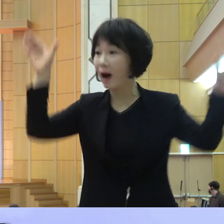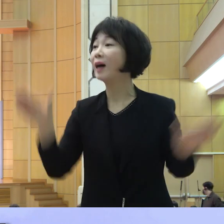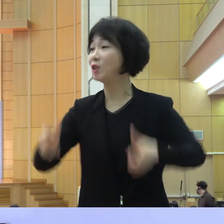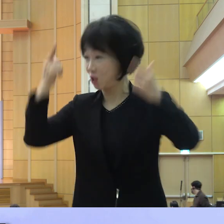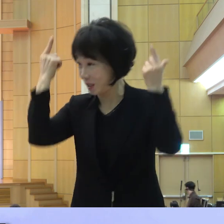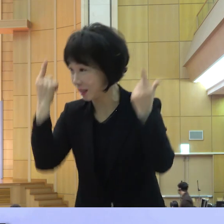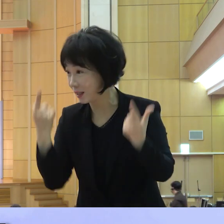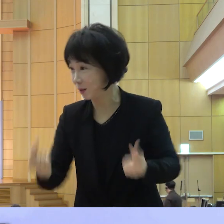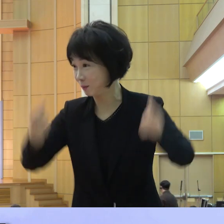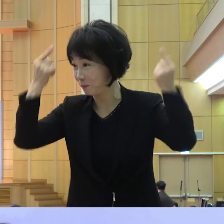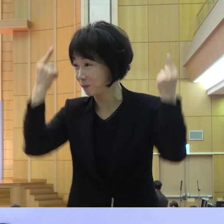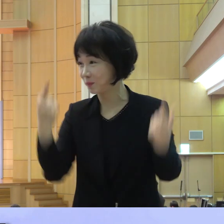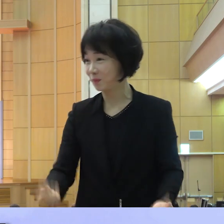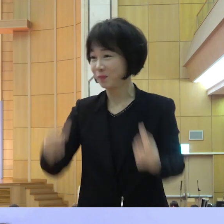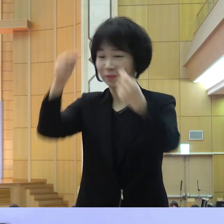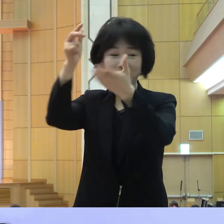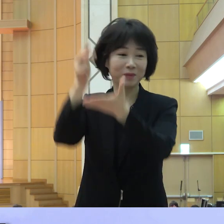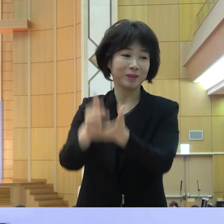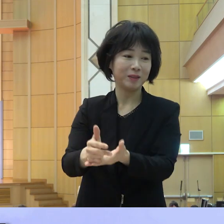독수리같이